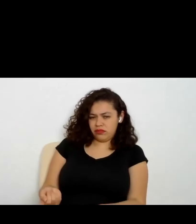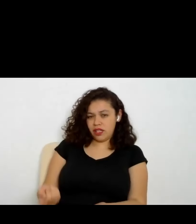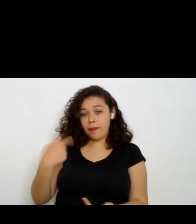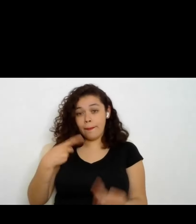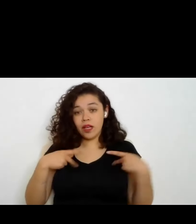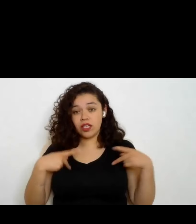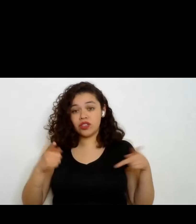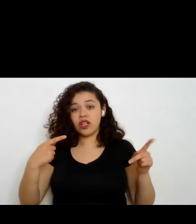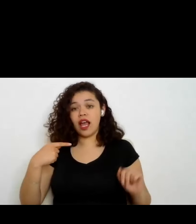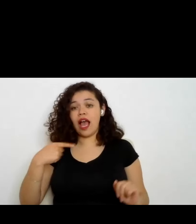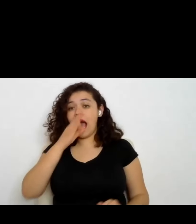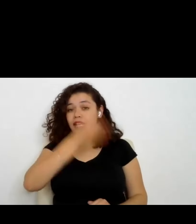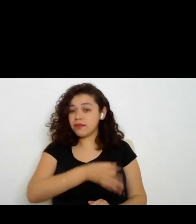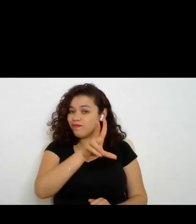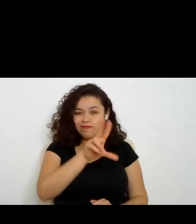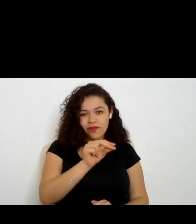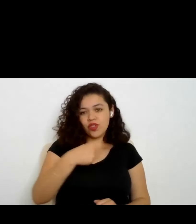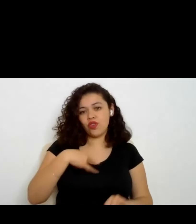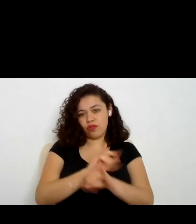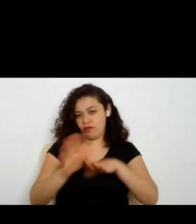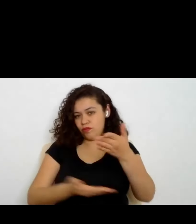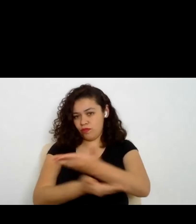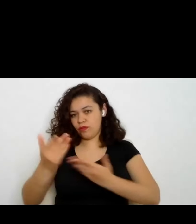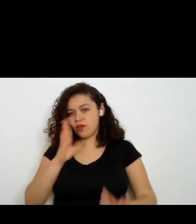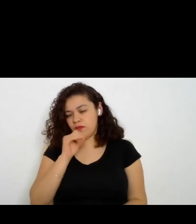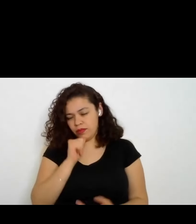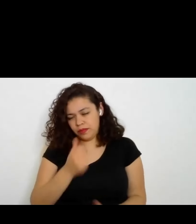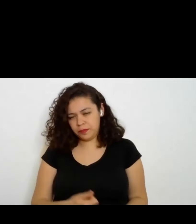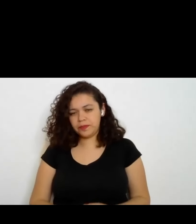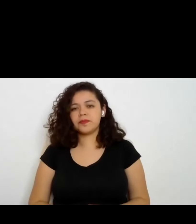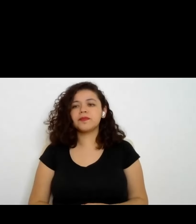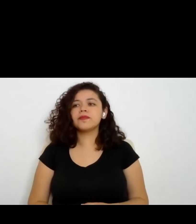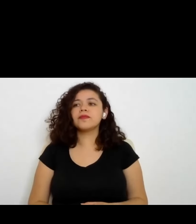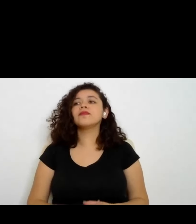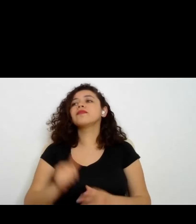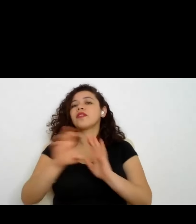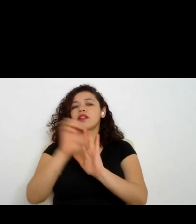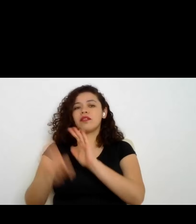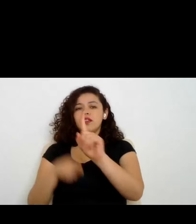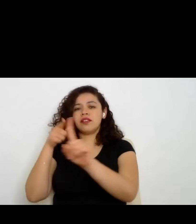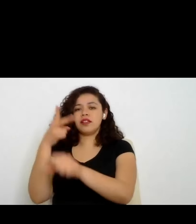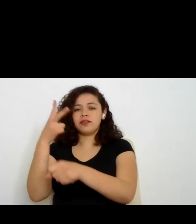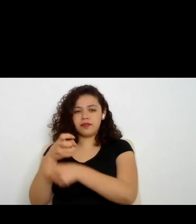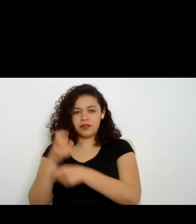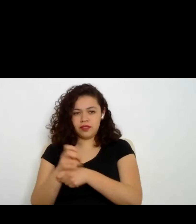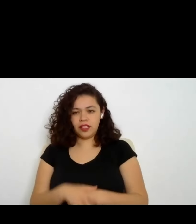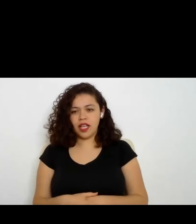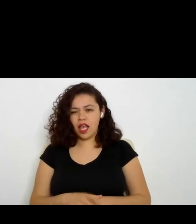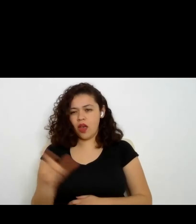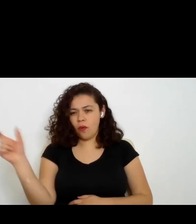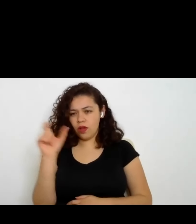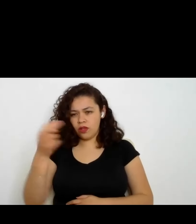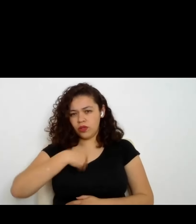no los puedo compartir. Otro ejemplo de finalidad secundaria es cuando nosotros vamos